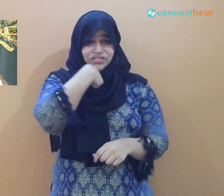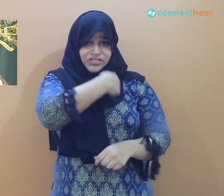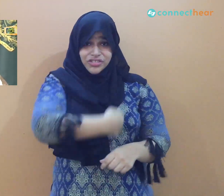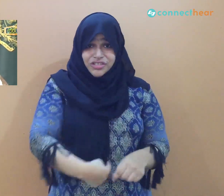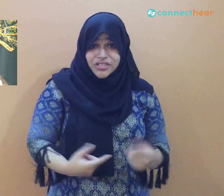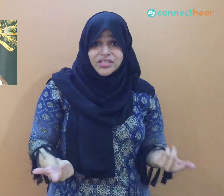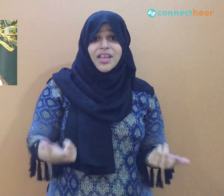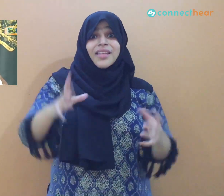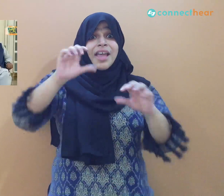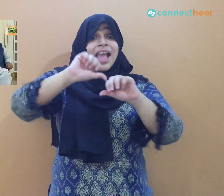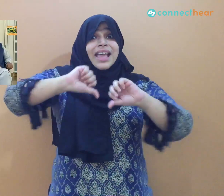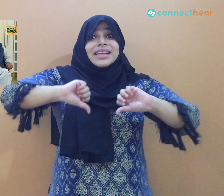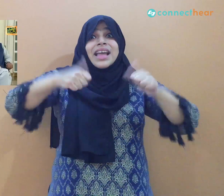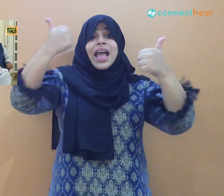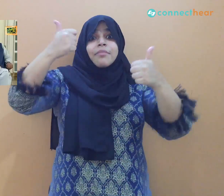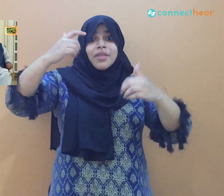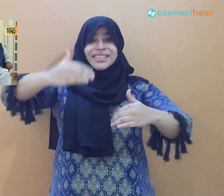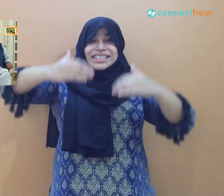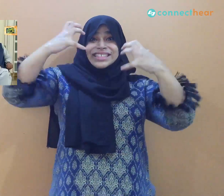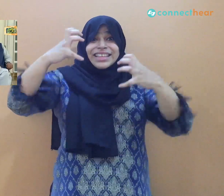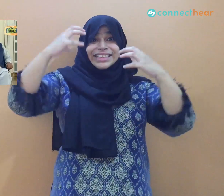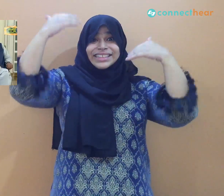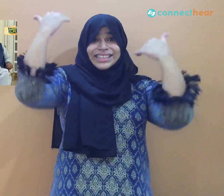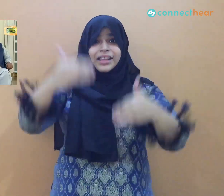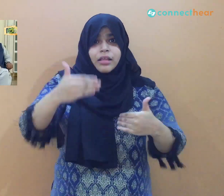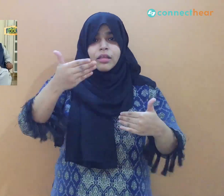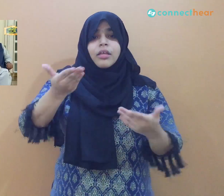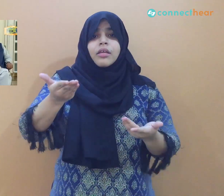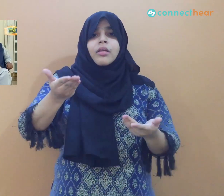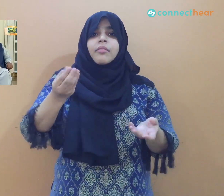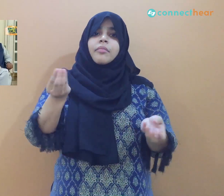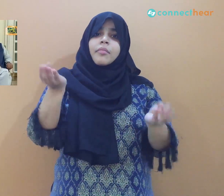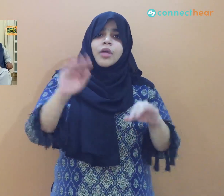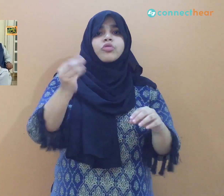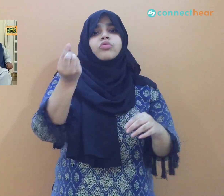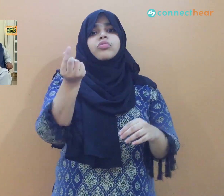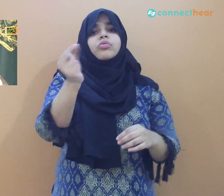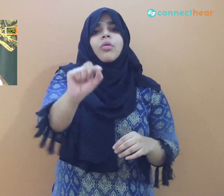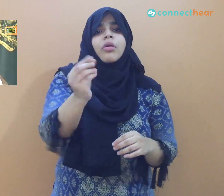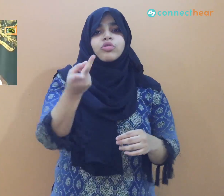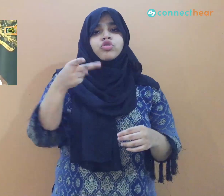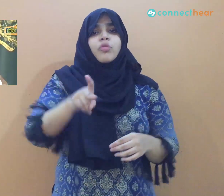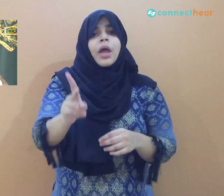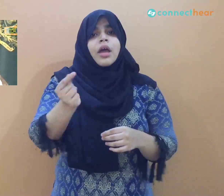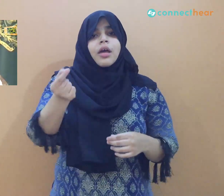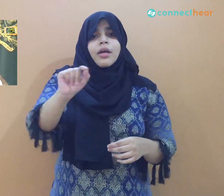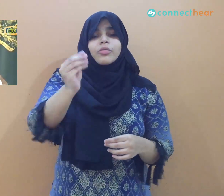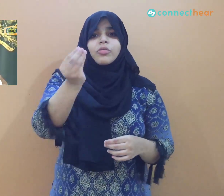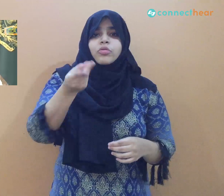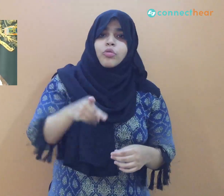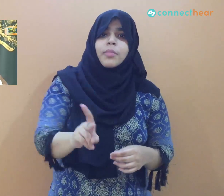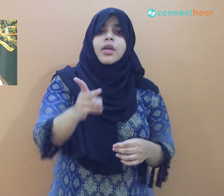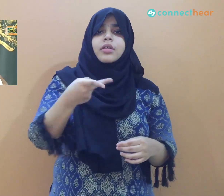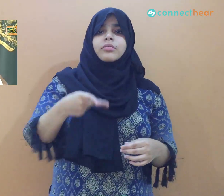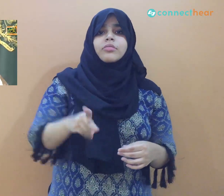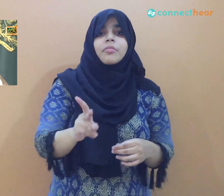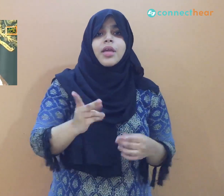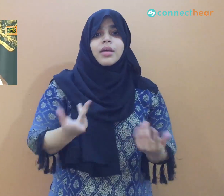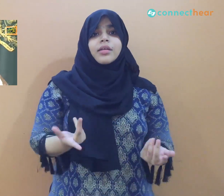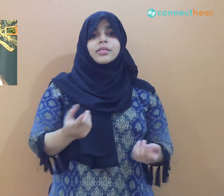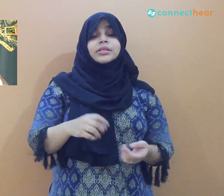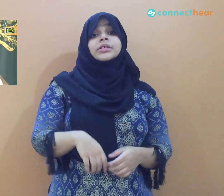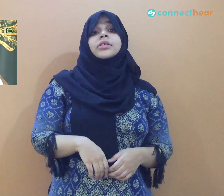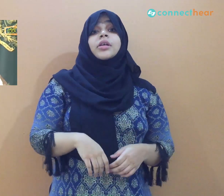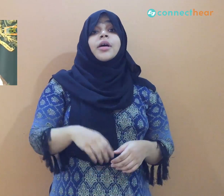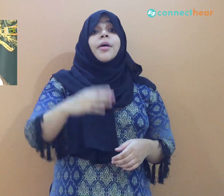سب سے کامیاب لاک ڈاؤن کیا تھا، ادھر بھی ایک سپائک آ گئی ہے، وائرس پھر سے آ گئی ہے. ساؤتھ